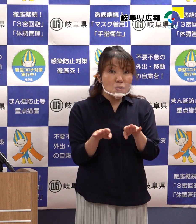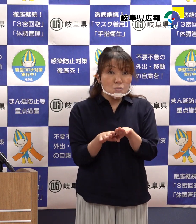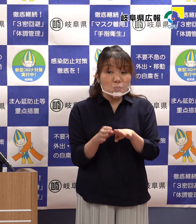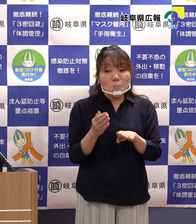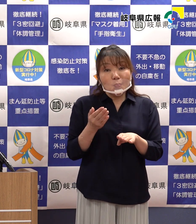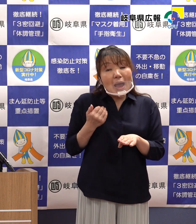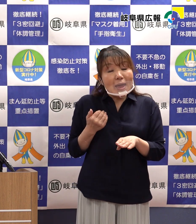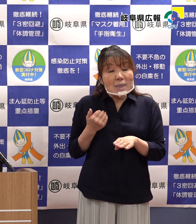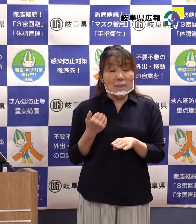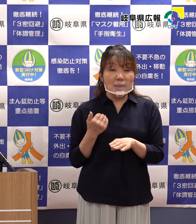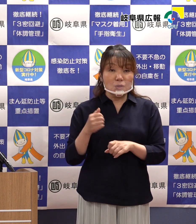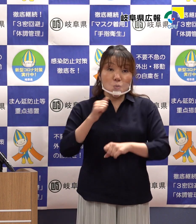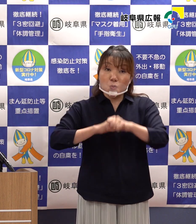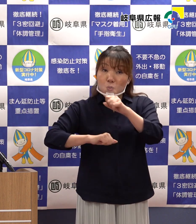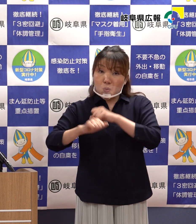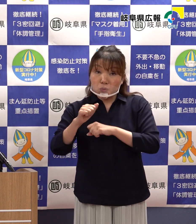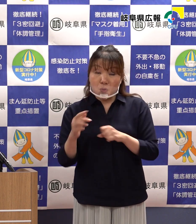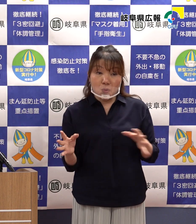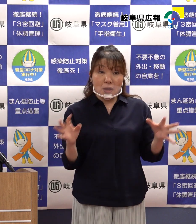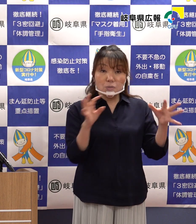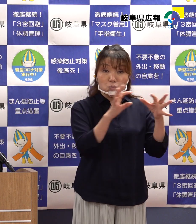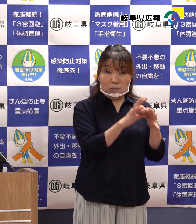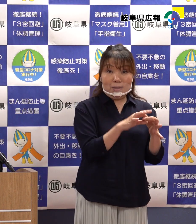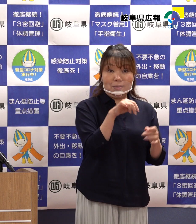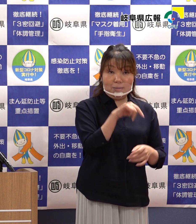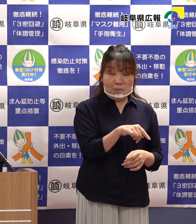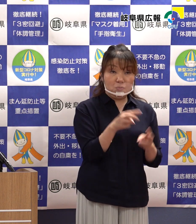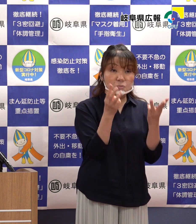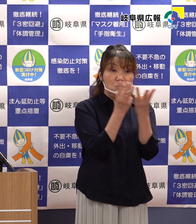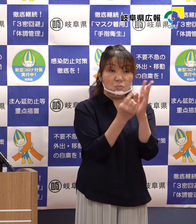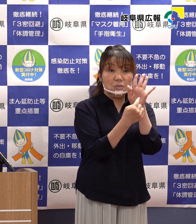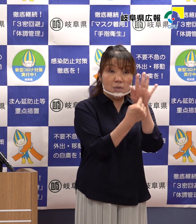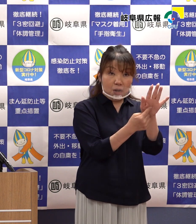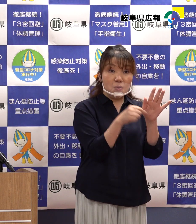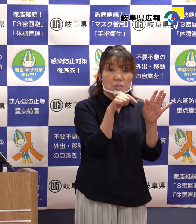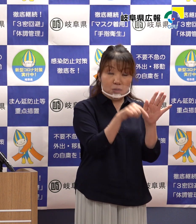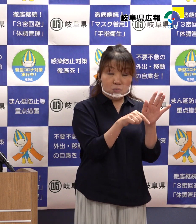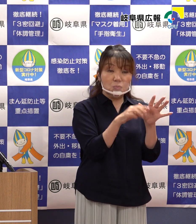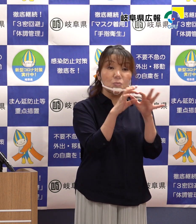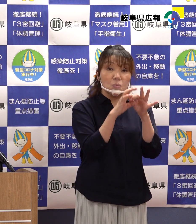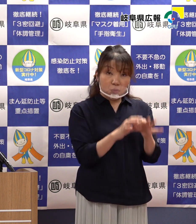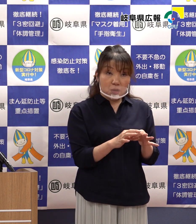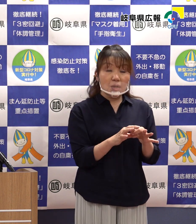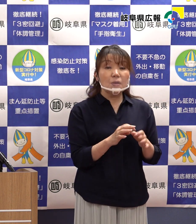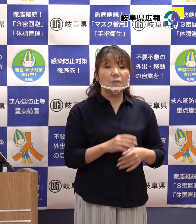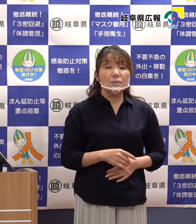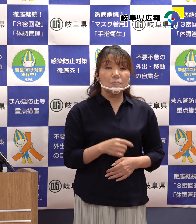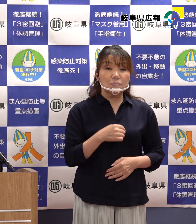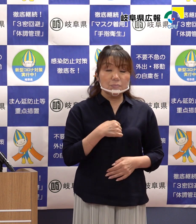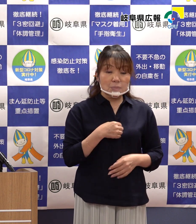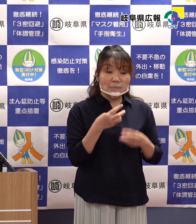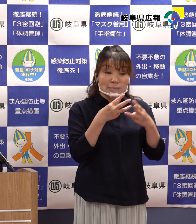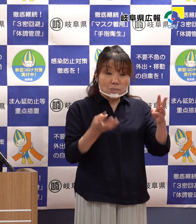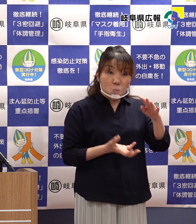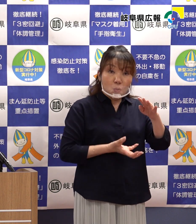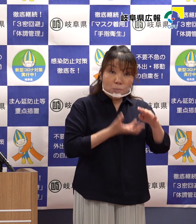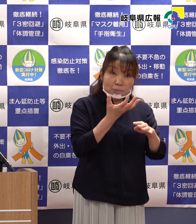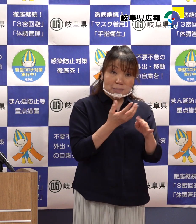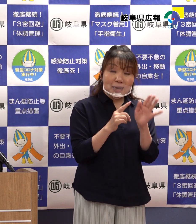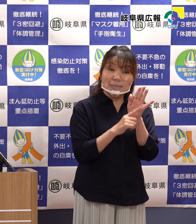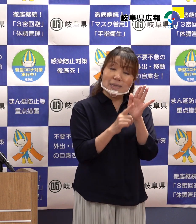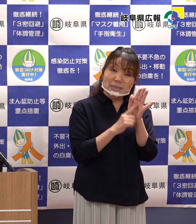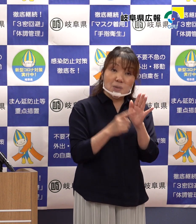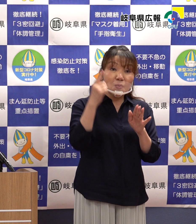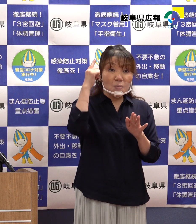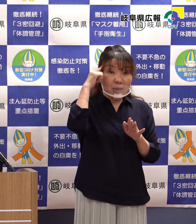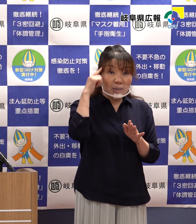実態ですよね。それがまあ、この数字に表れてきているわけですから、 私どもが非常事態宣言を考えて